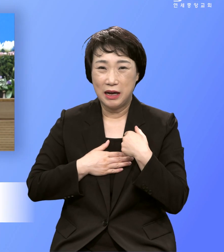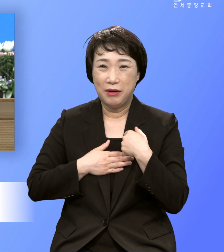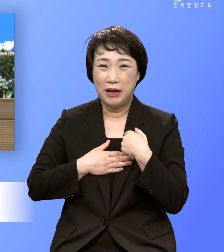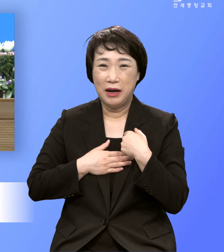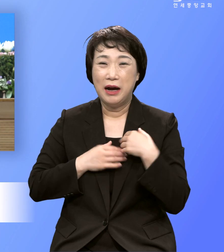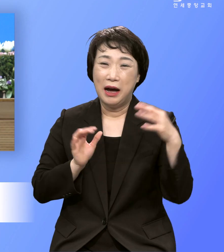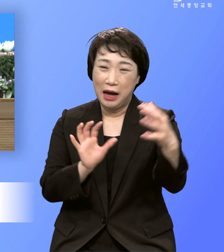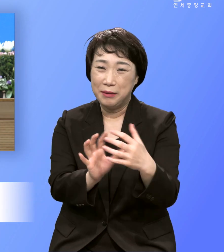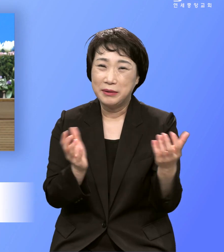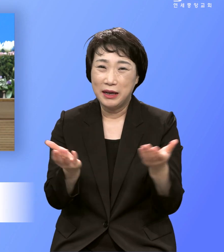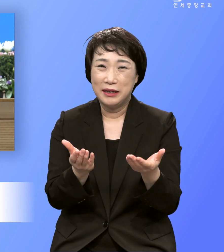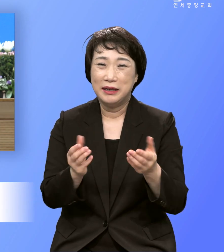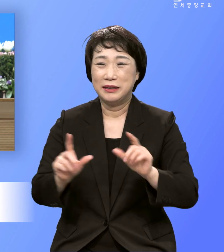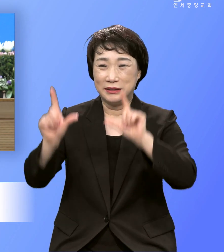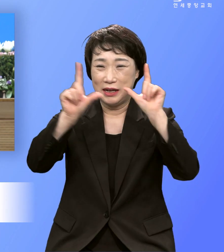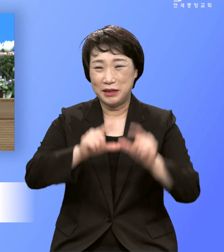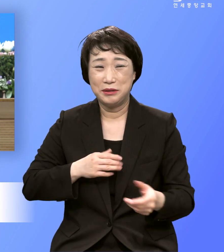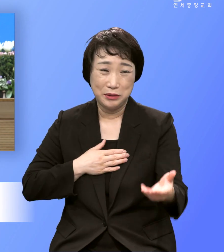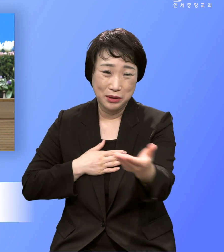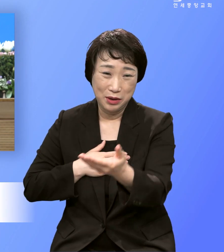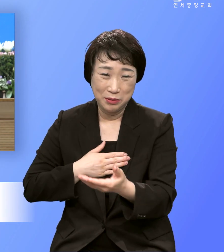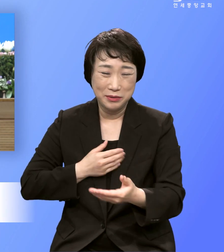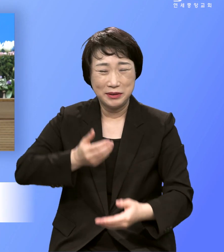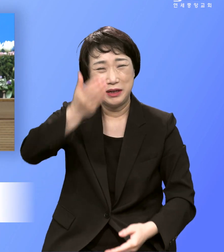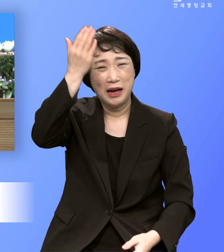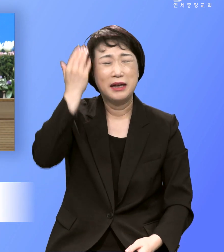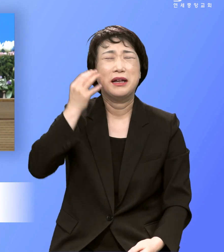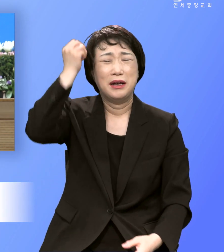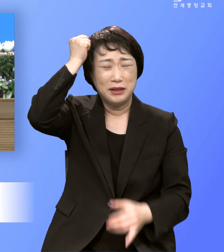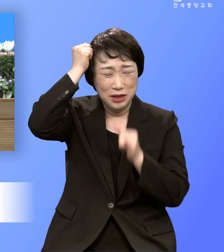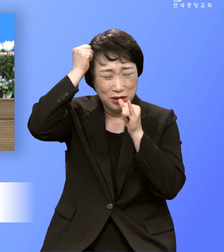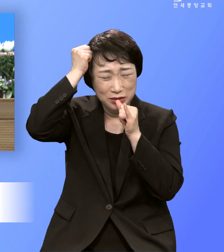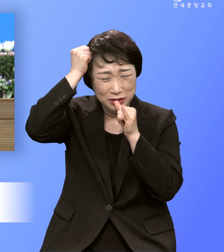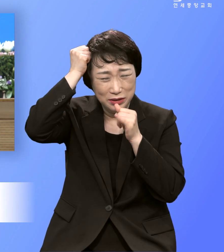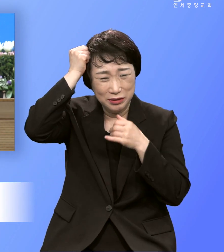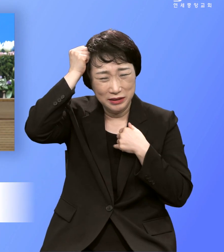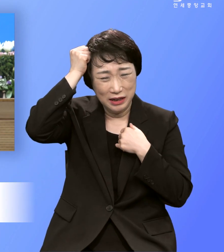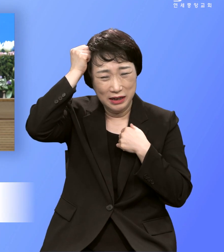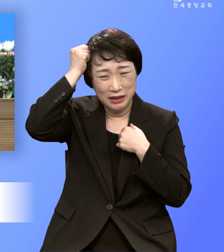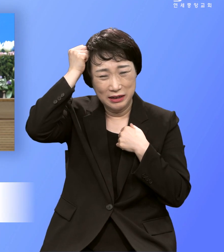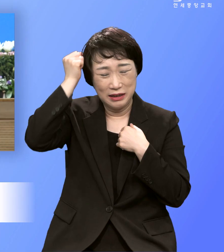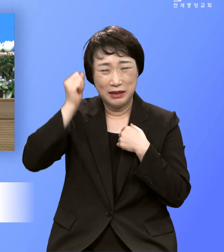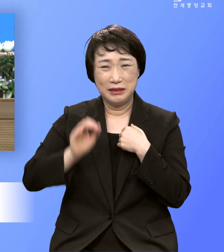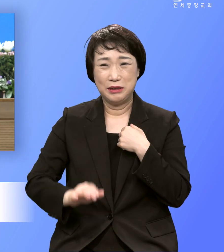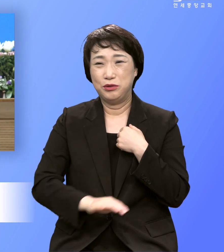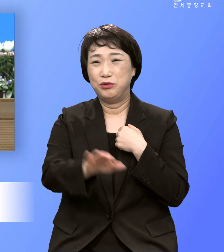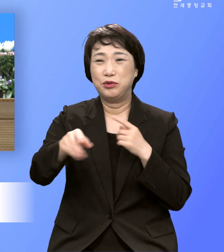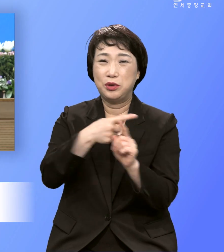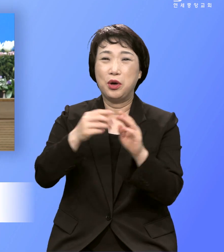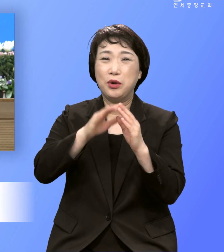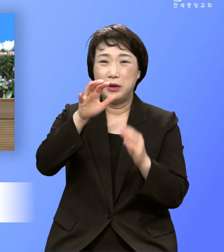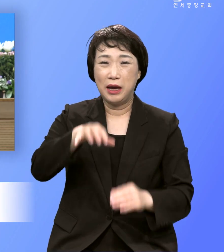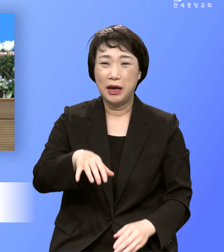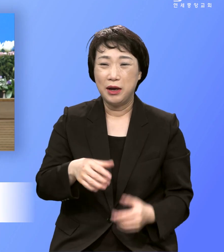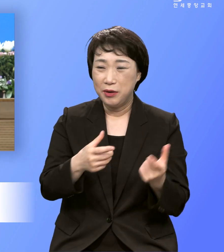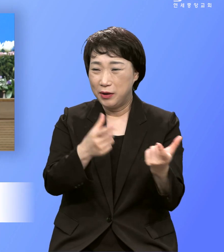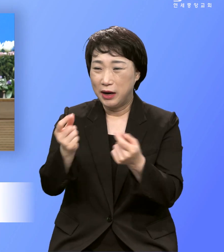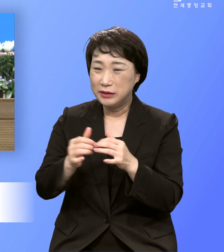나와 동역하며 살아온 그들의 과거를 기억하면서 지금 우리 교회는 그런